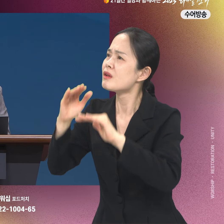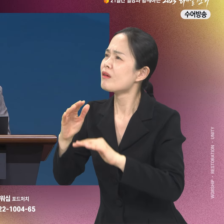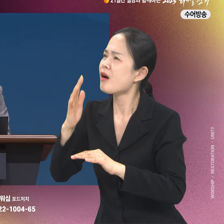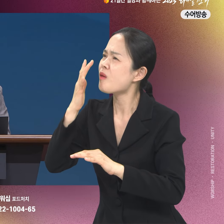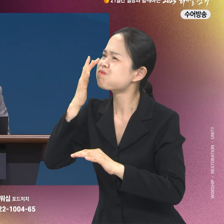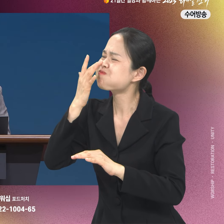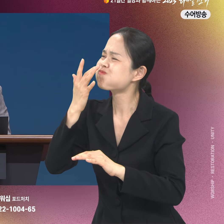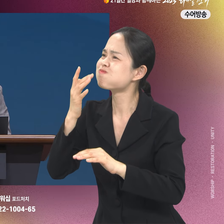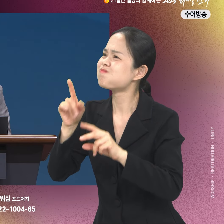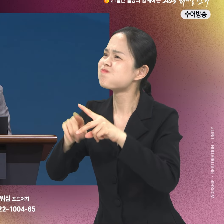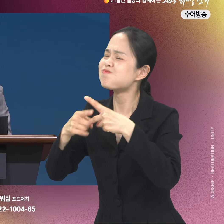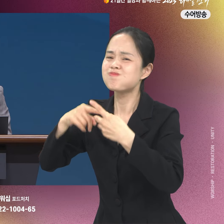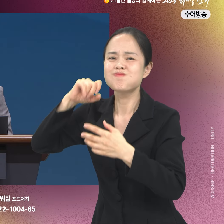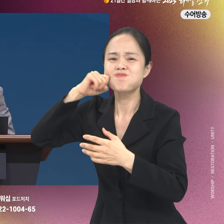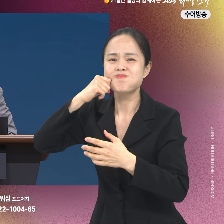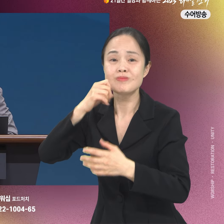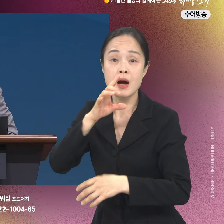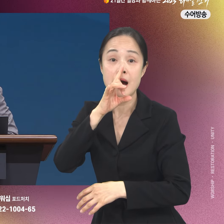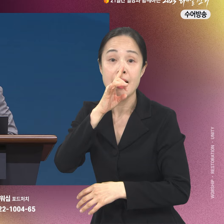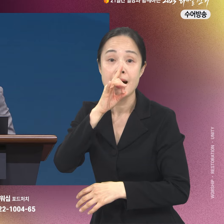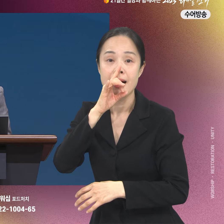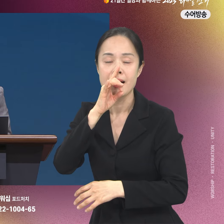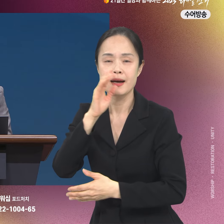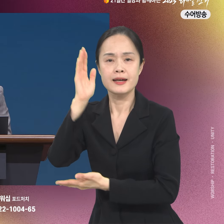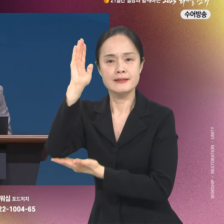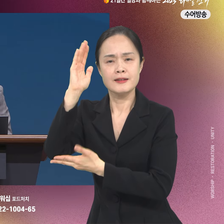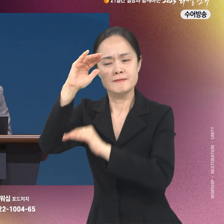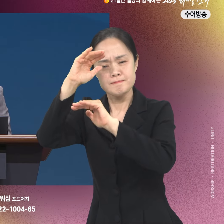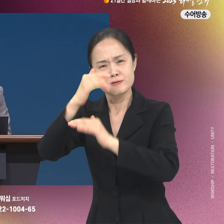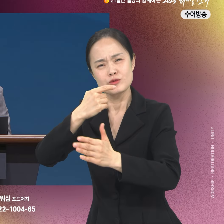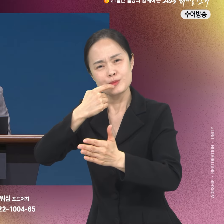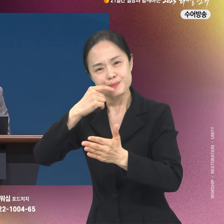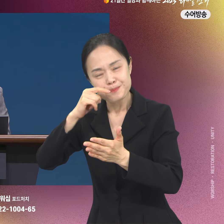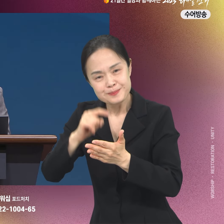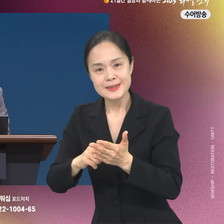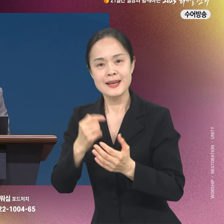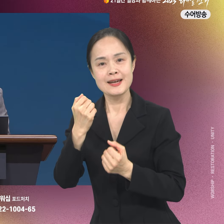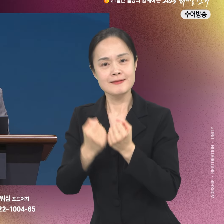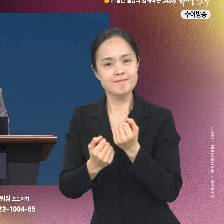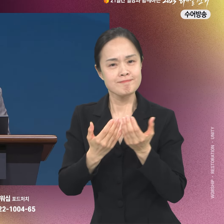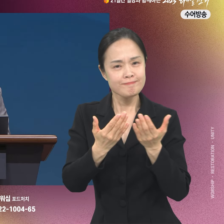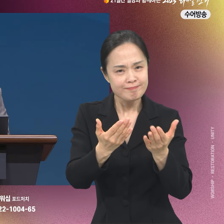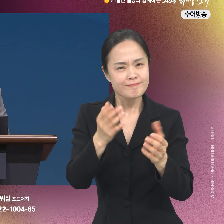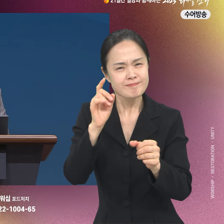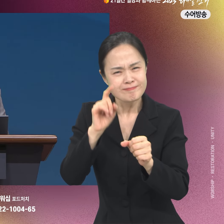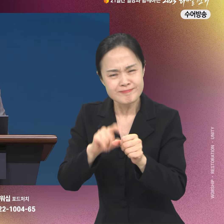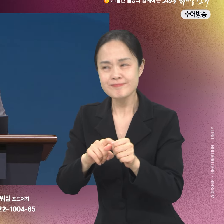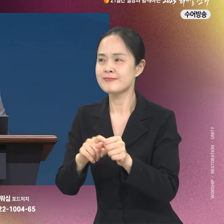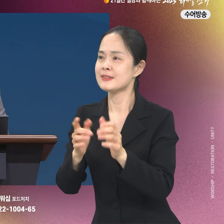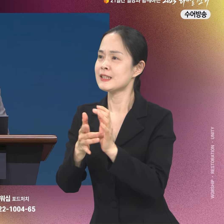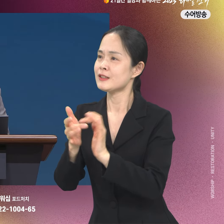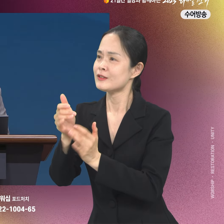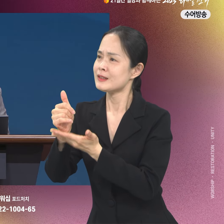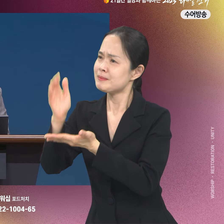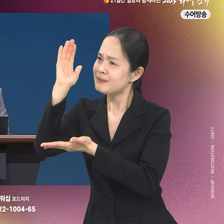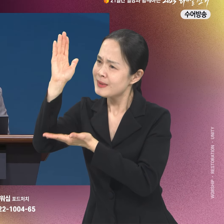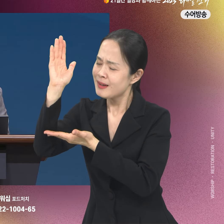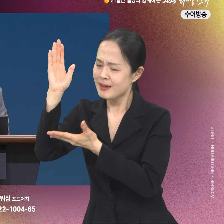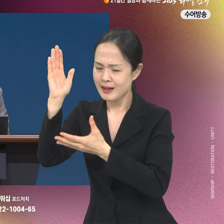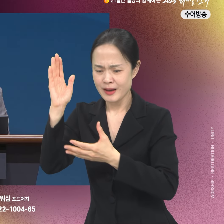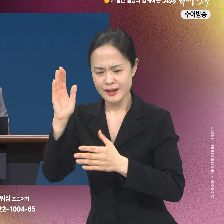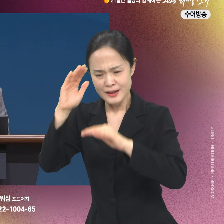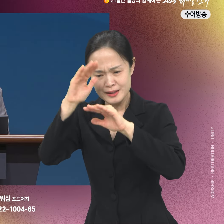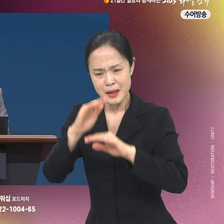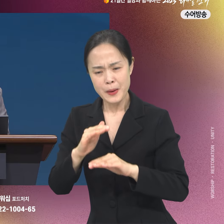그 관점에서는 그렇게 다룰 수 없었습니다. 그런 것들이 다뤄지지 않음에도 불구하고